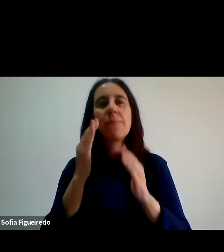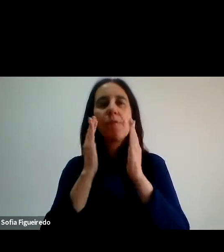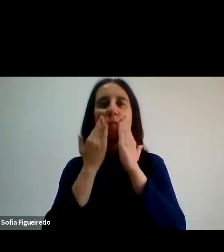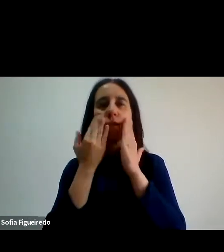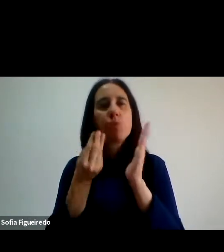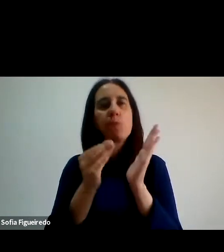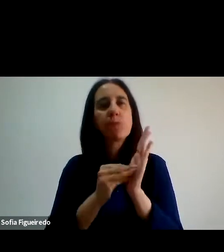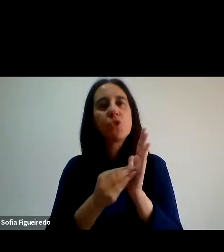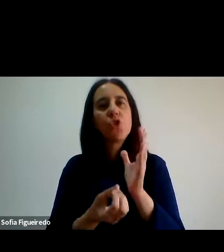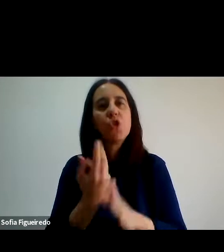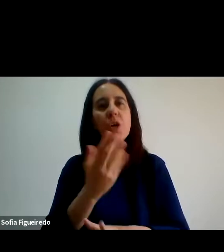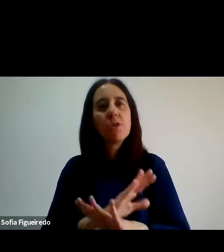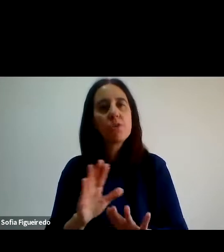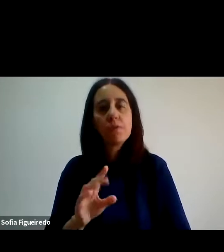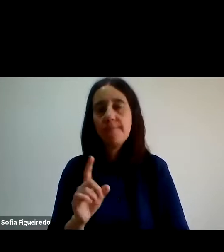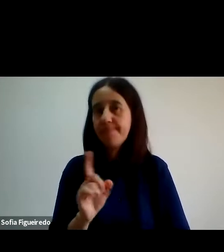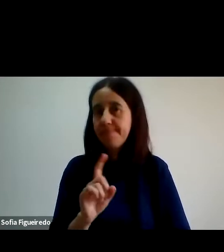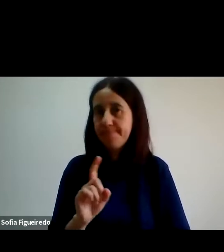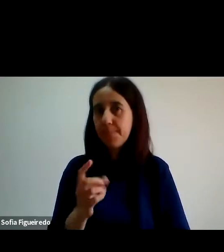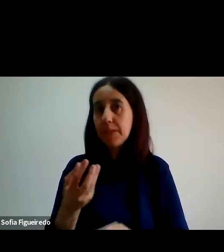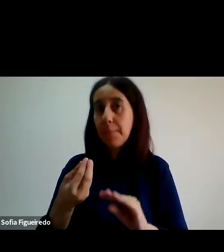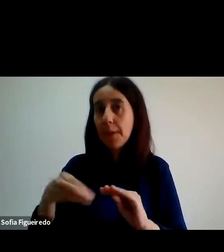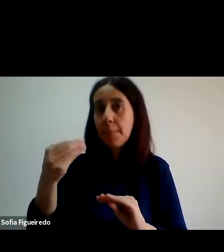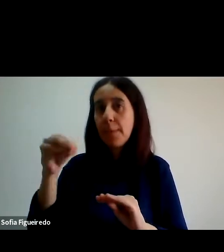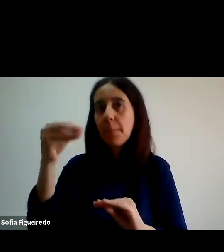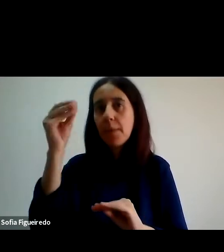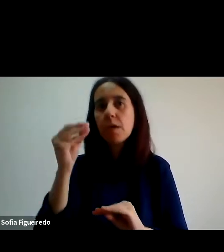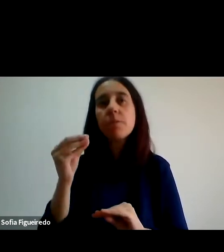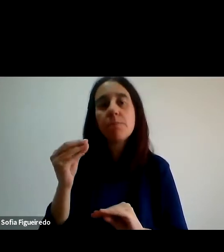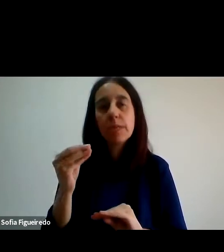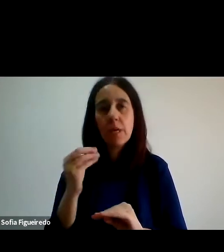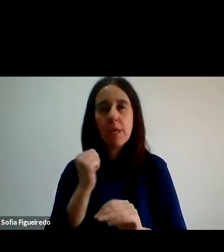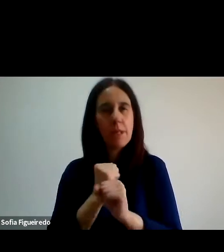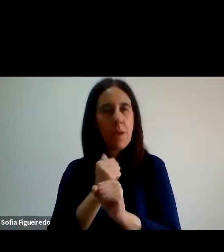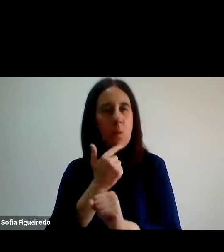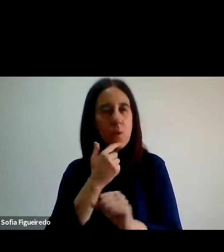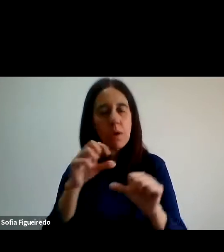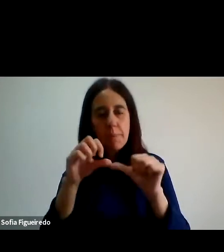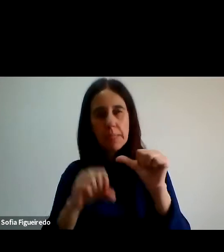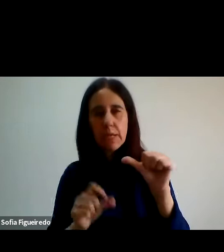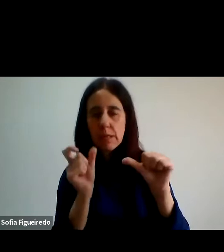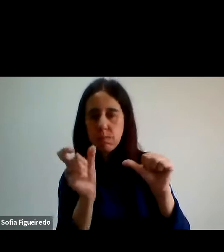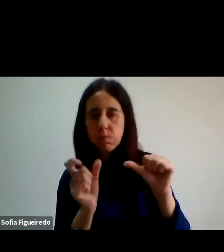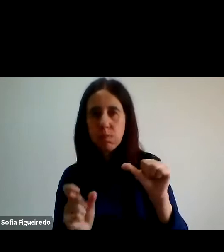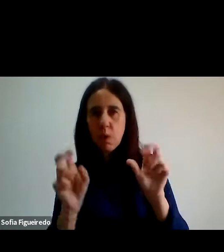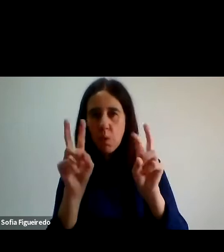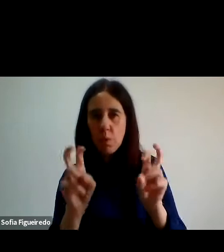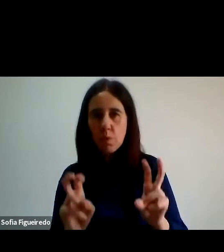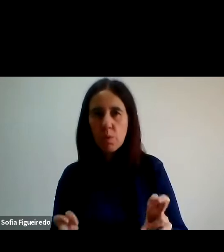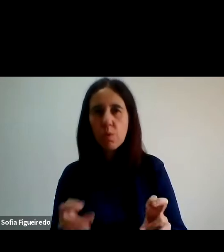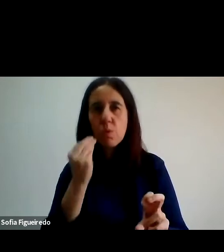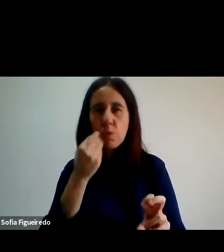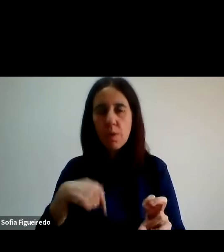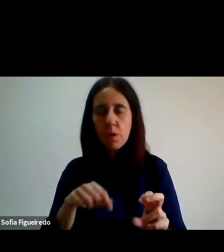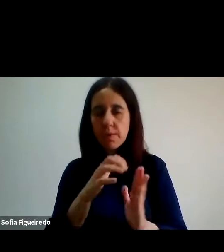um canal. Não basta isso. É preciso muito mais do que isso. É preciso trabalhar muito no conteúdo da mensagem, é preciso trabalhar muito na forma como nós formulamos